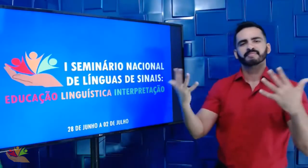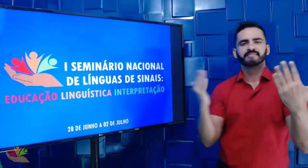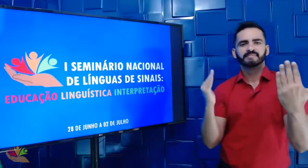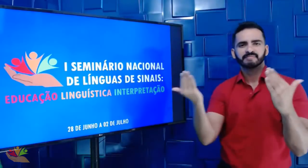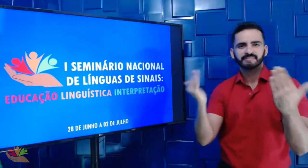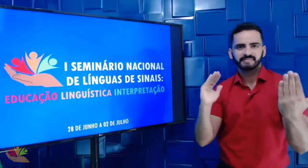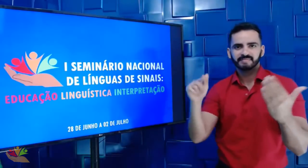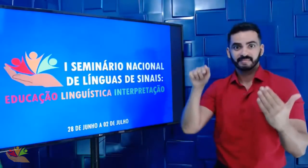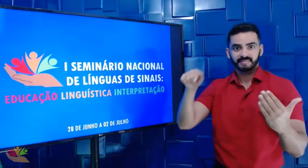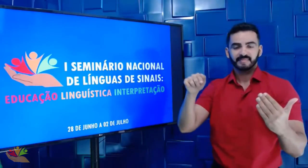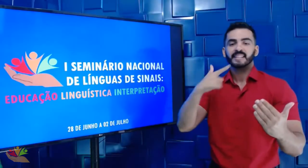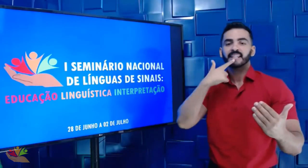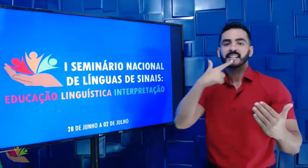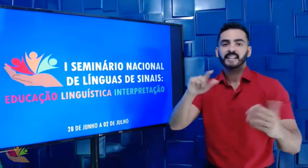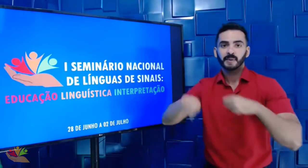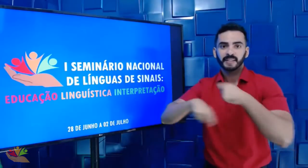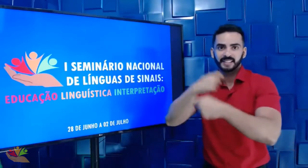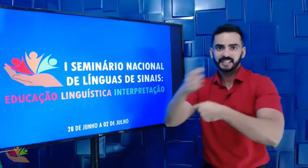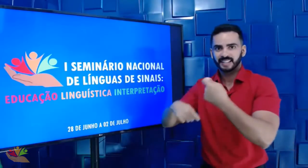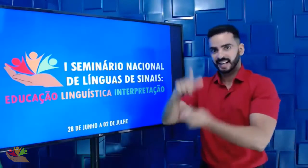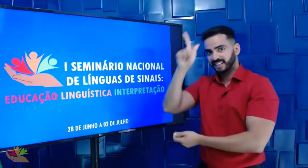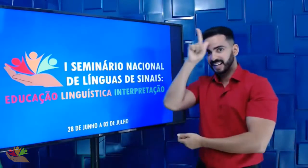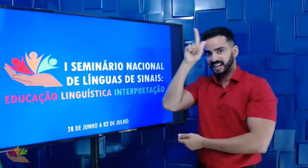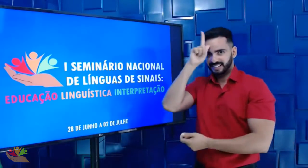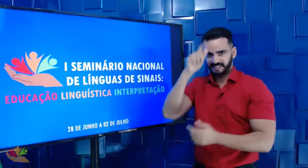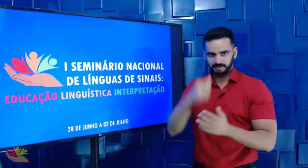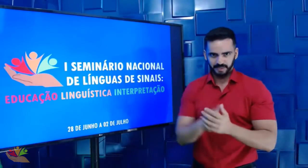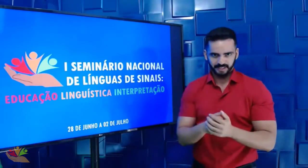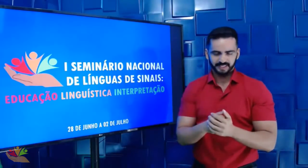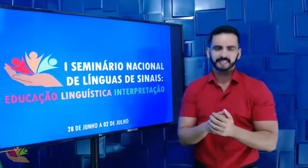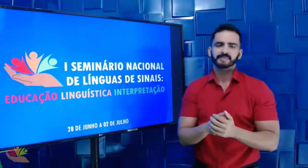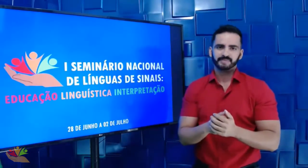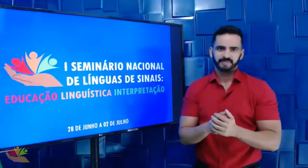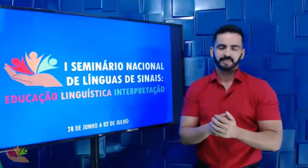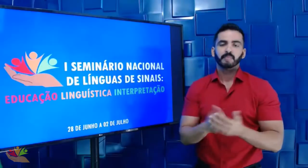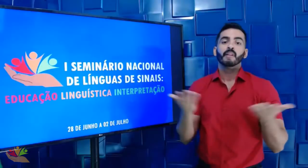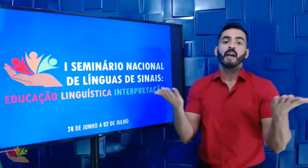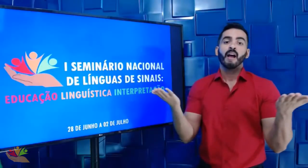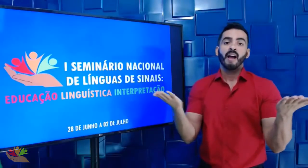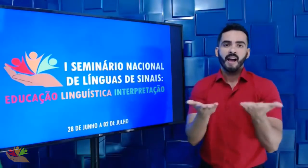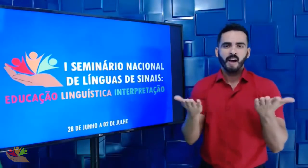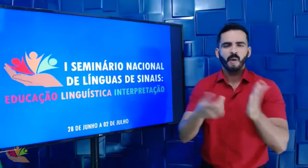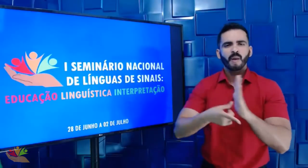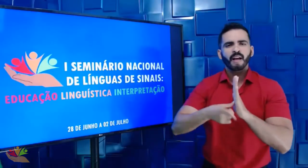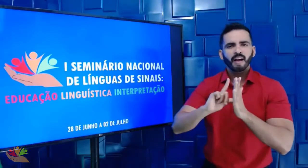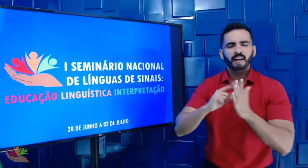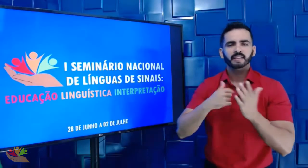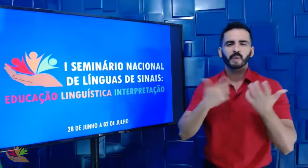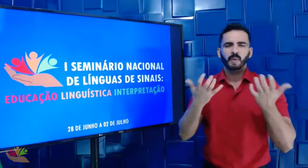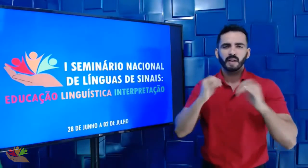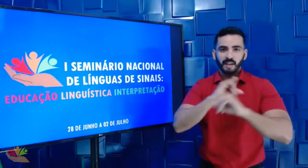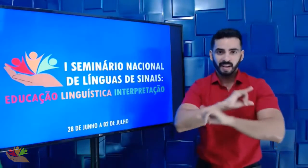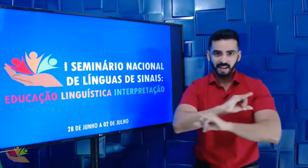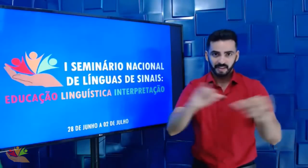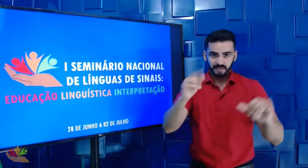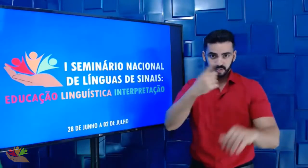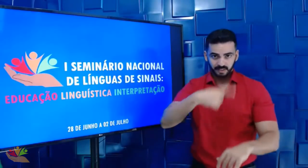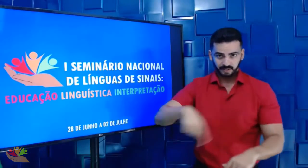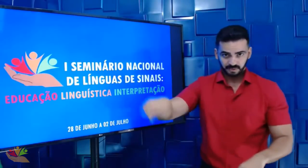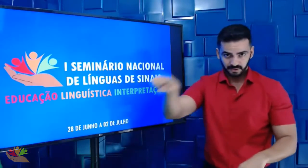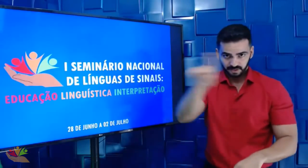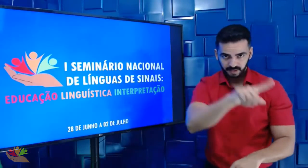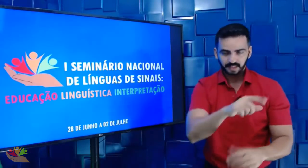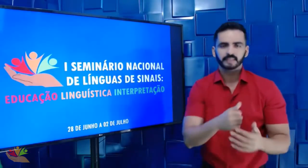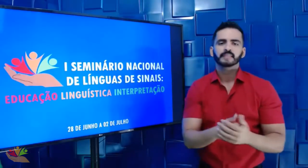e que pesquisa, ela faz uma comparação entre a língua de sinais alemã e a Libras. Antes da